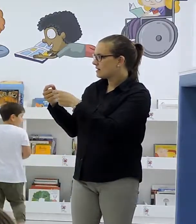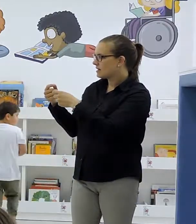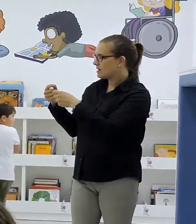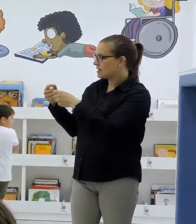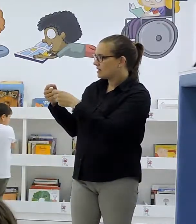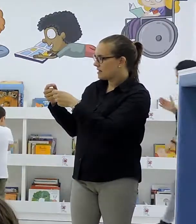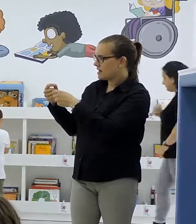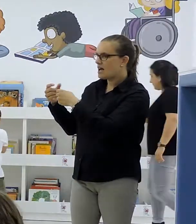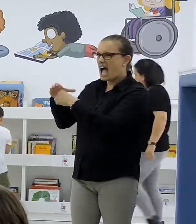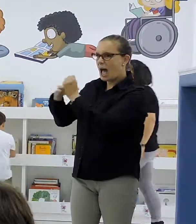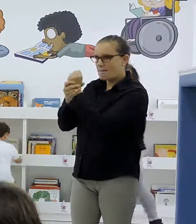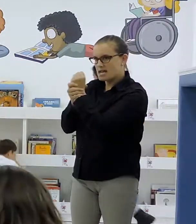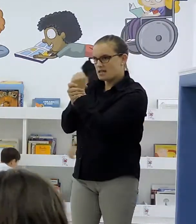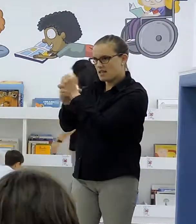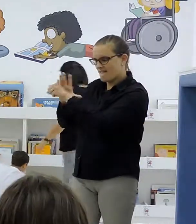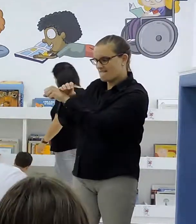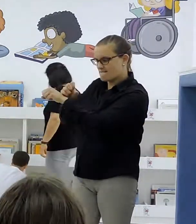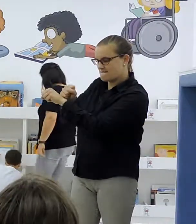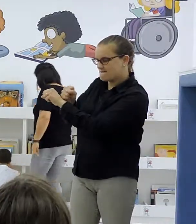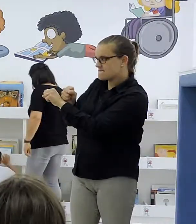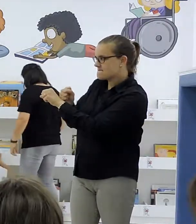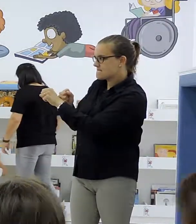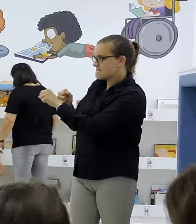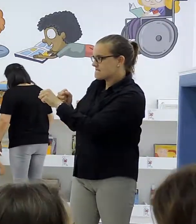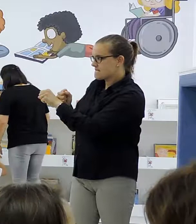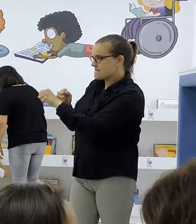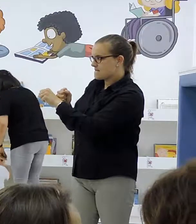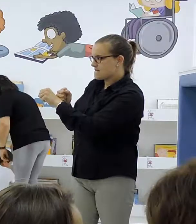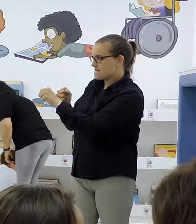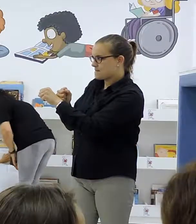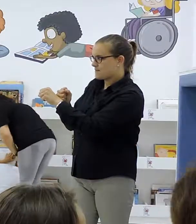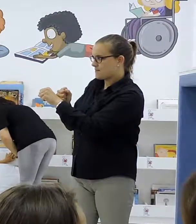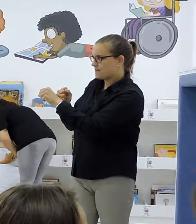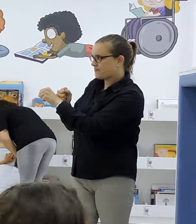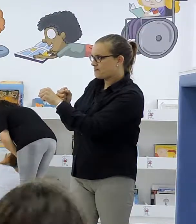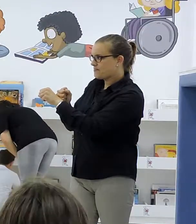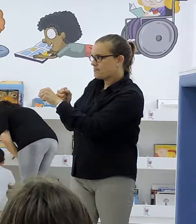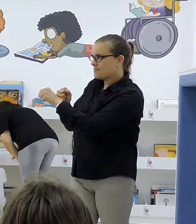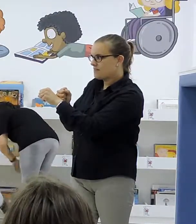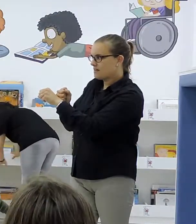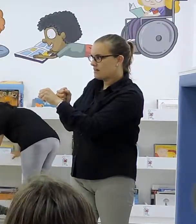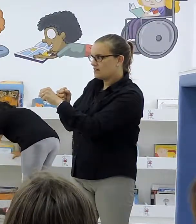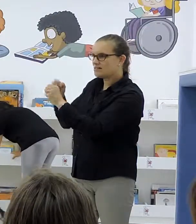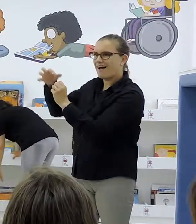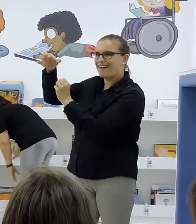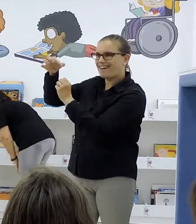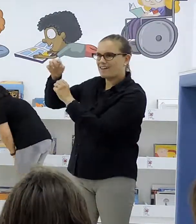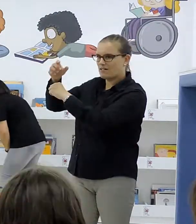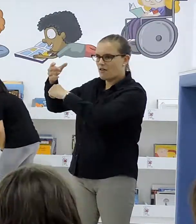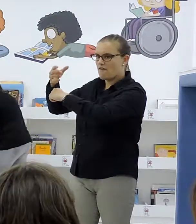así que hazlo tan abajo como si fuese... Así, que no tenga abajo.